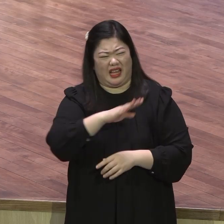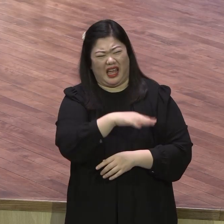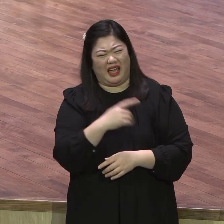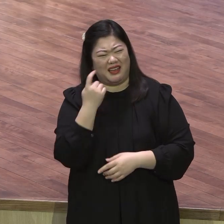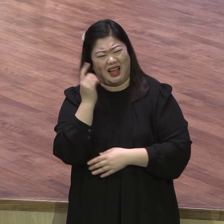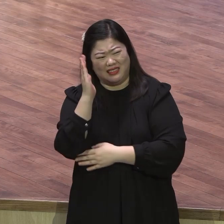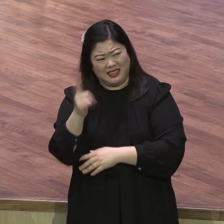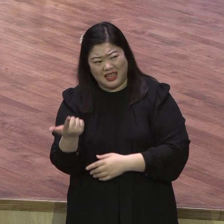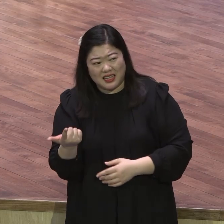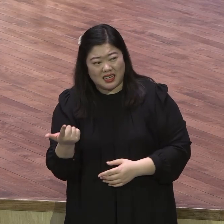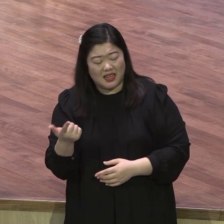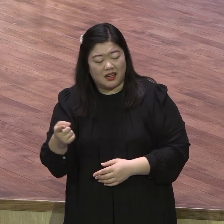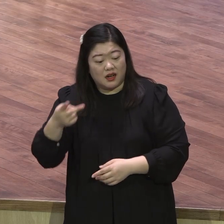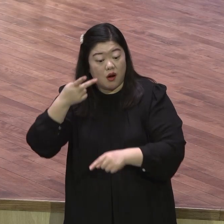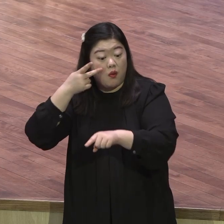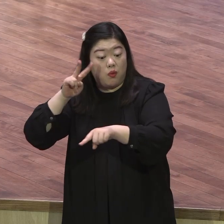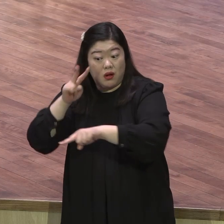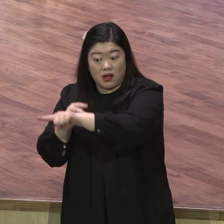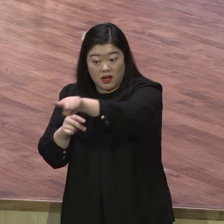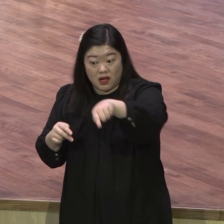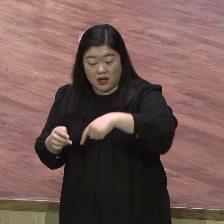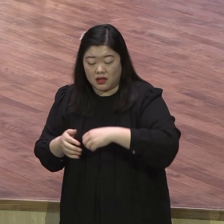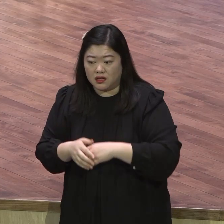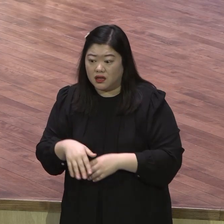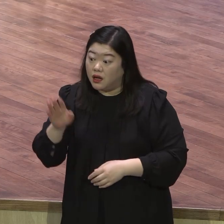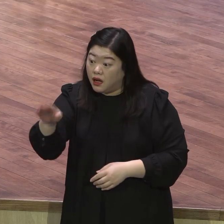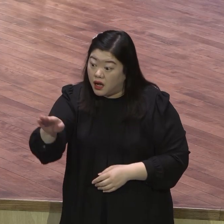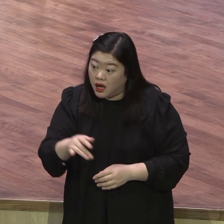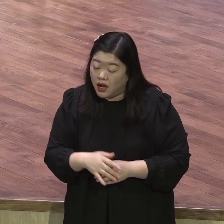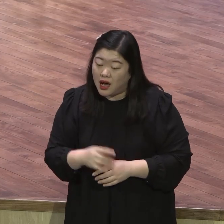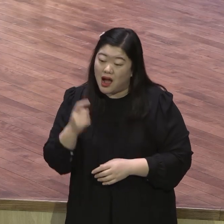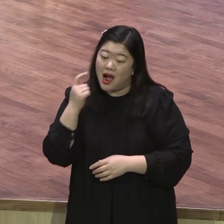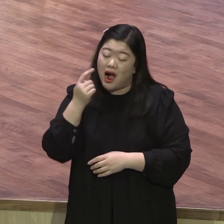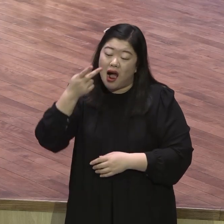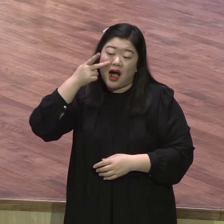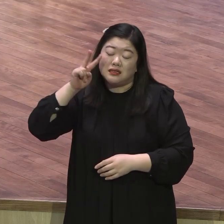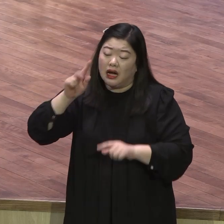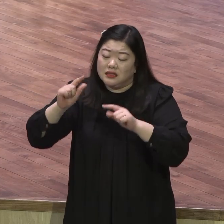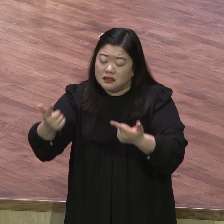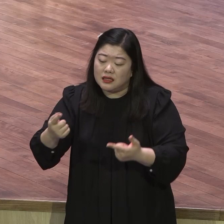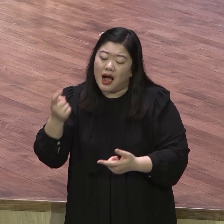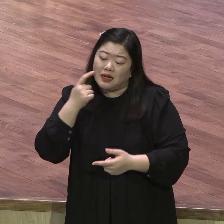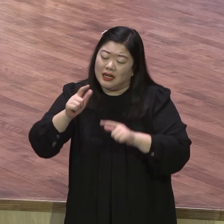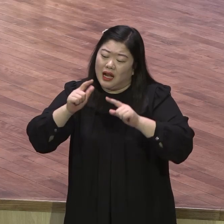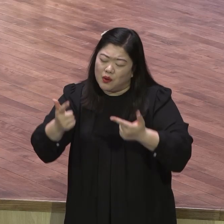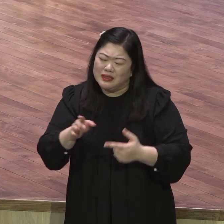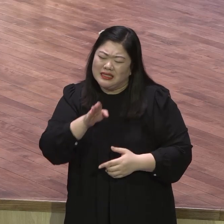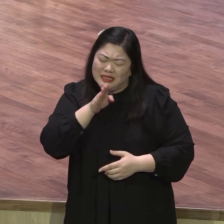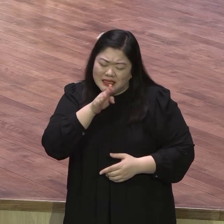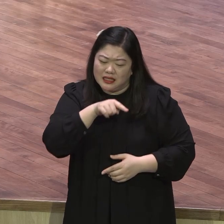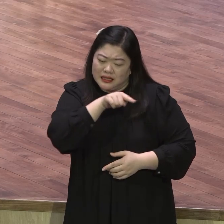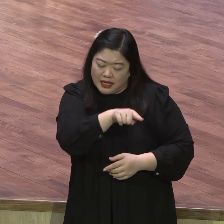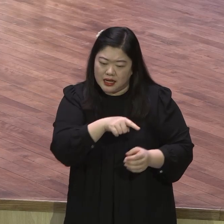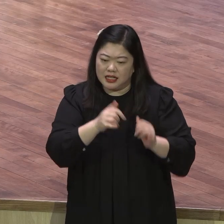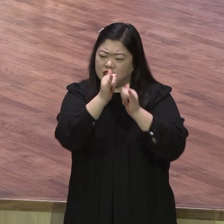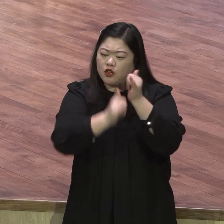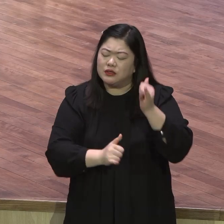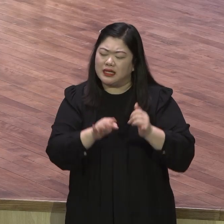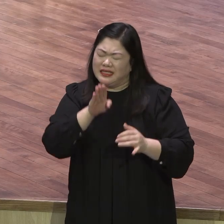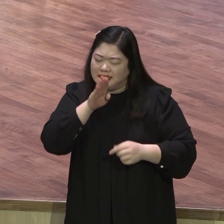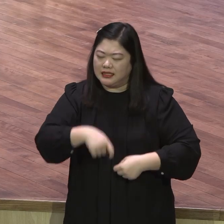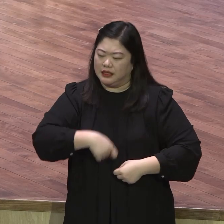사람들이 그걸 믿고 했기 때문에 이걸 내가 발쳐서 내가 드러내야 되겠다 라고 추적을